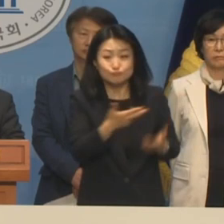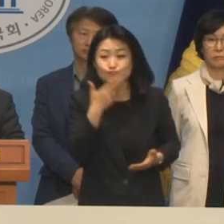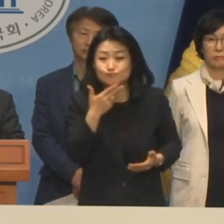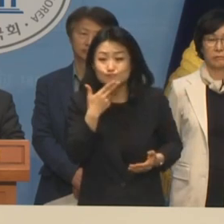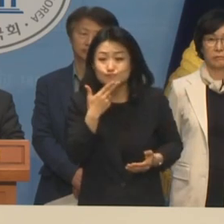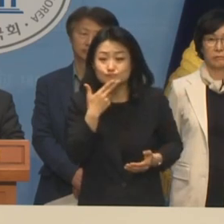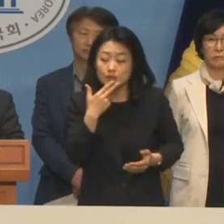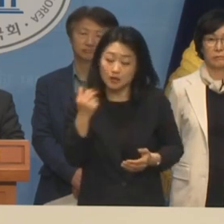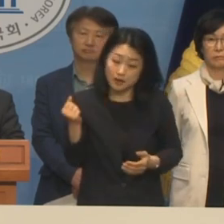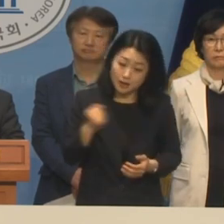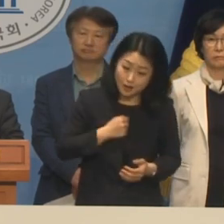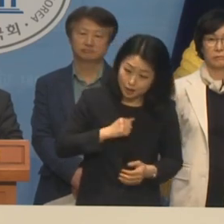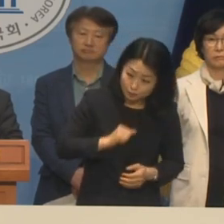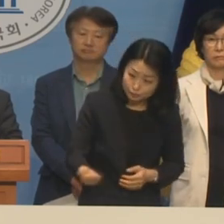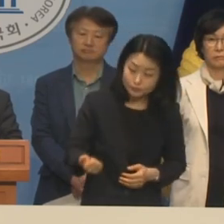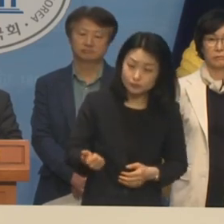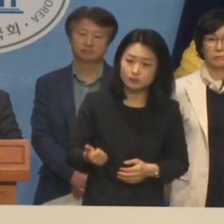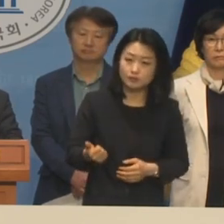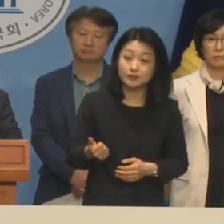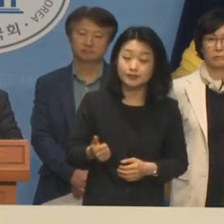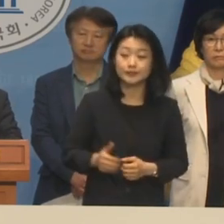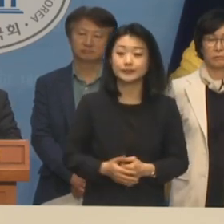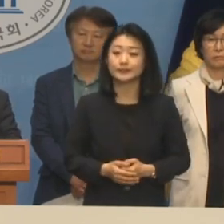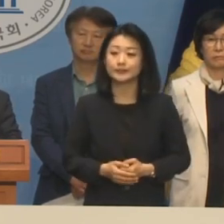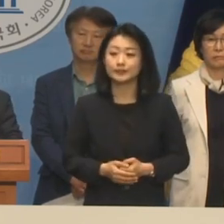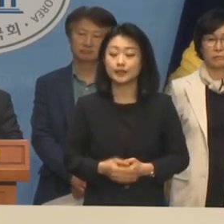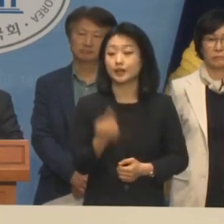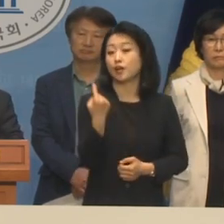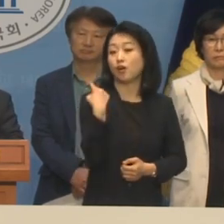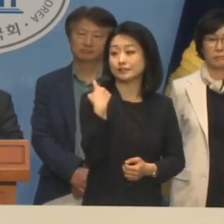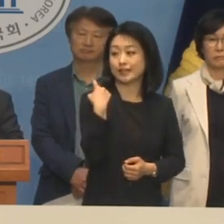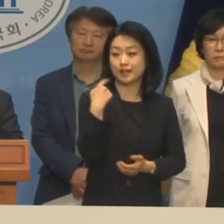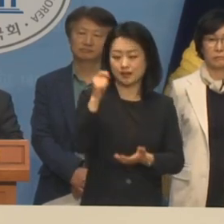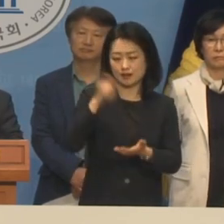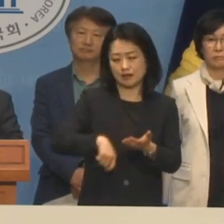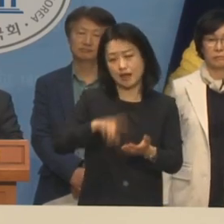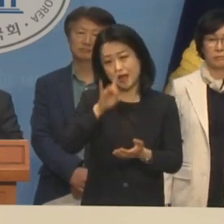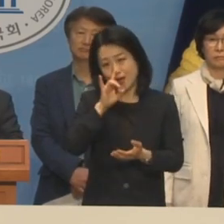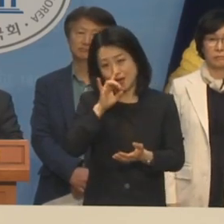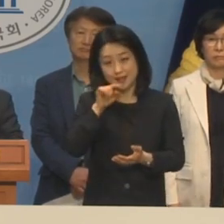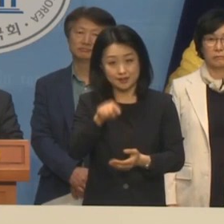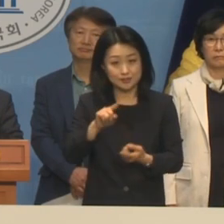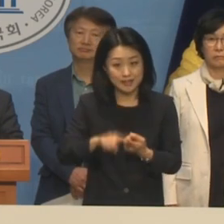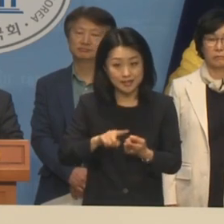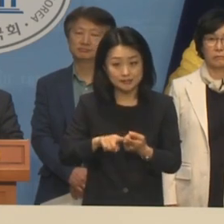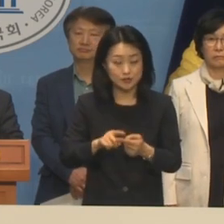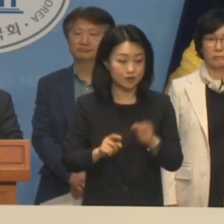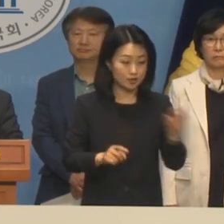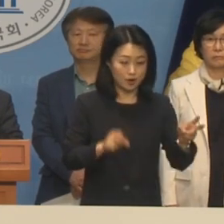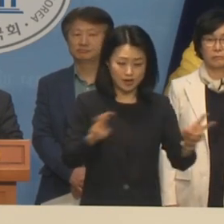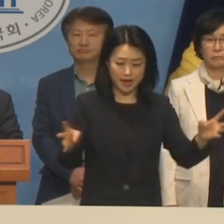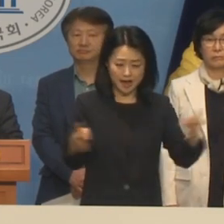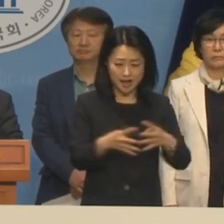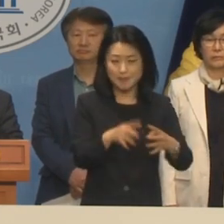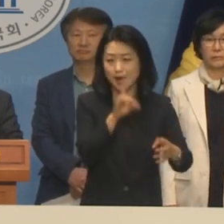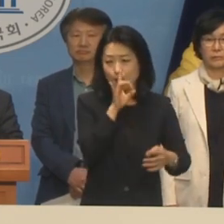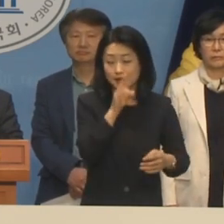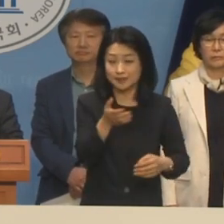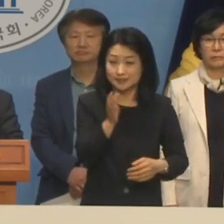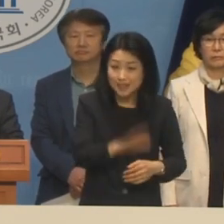있겠습니까? 일방적인 관계인 것입니다. 어제 처리 불발에 대해서 여야 합의가